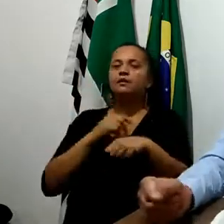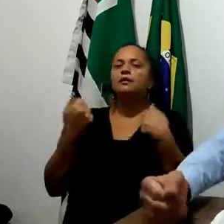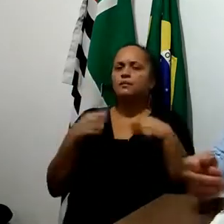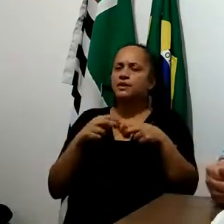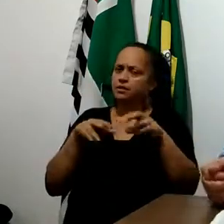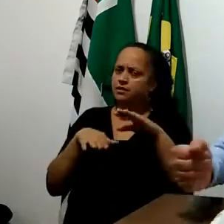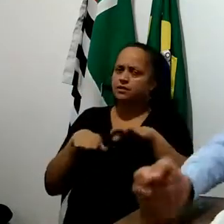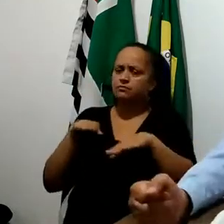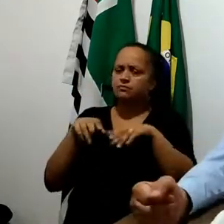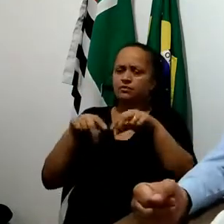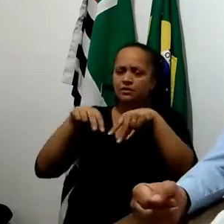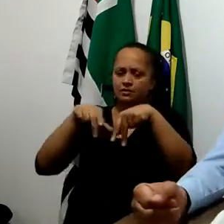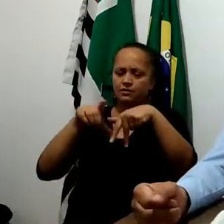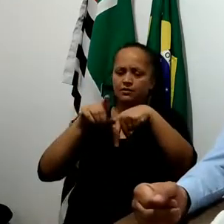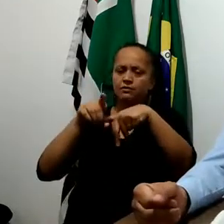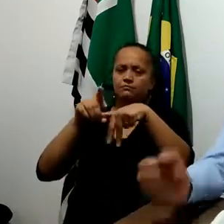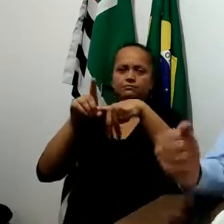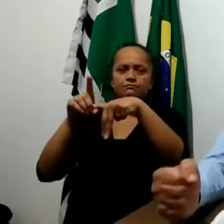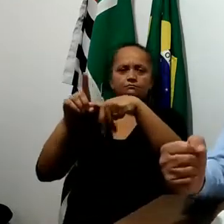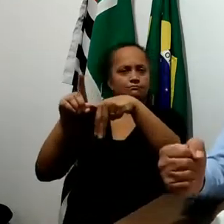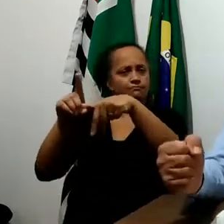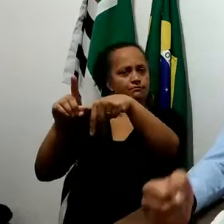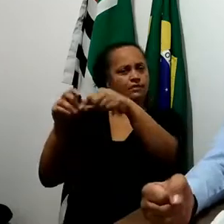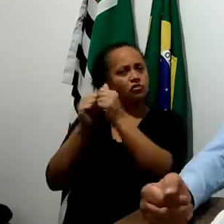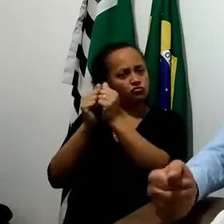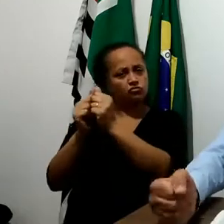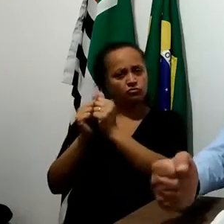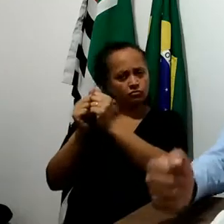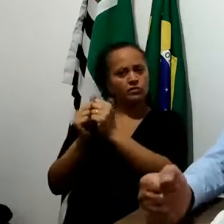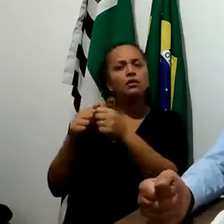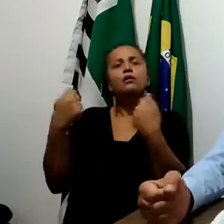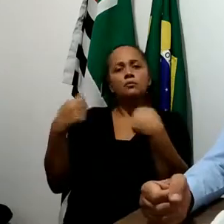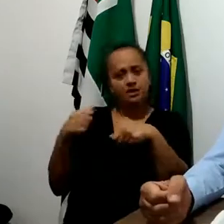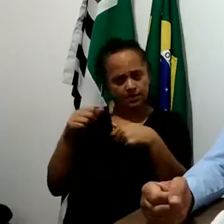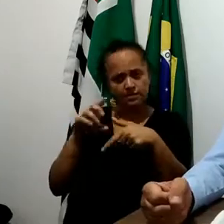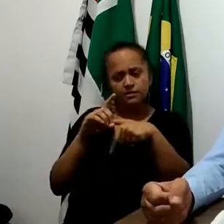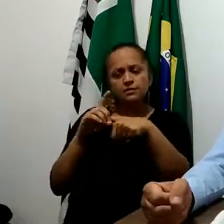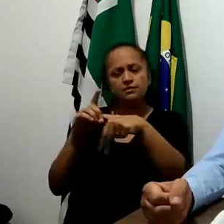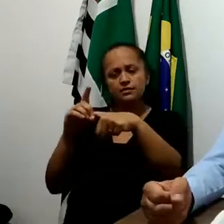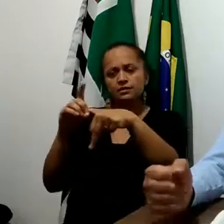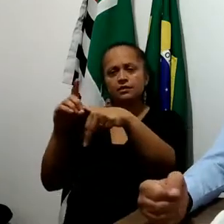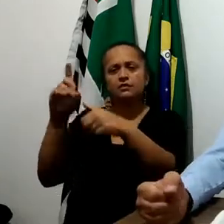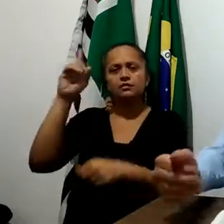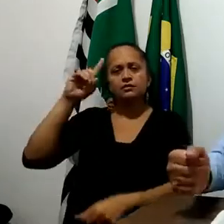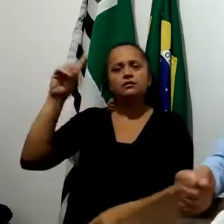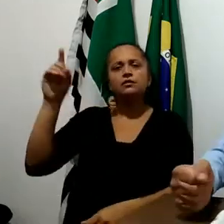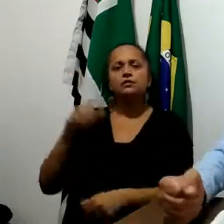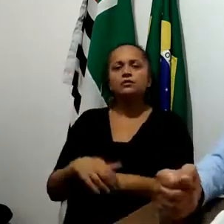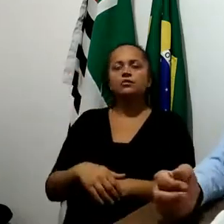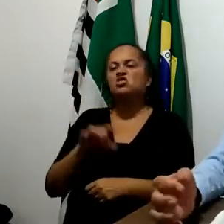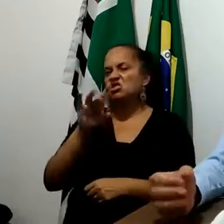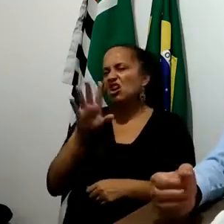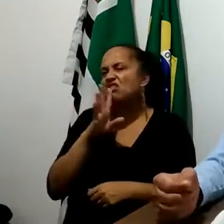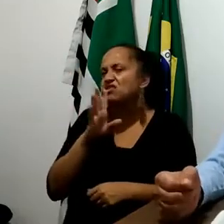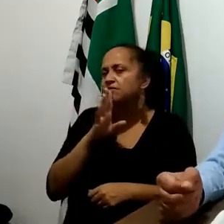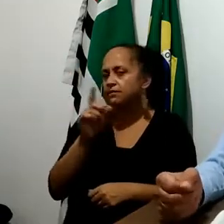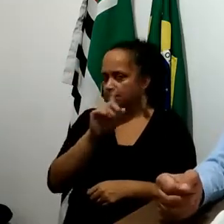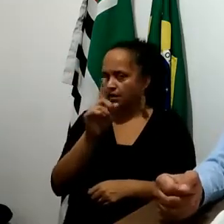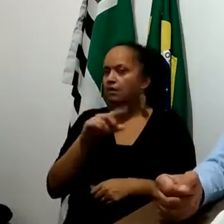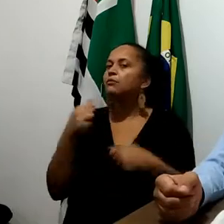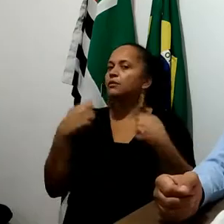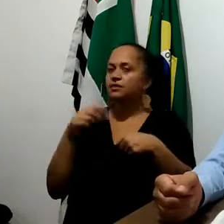Deus, andar com Deus. Não basta conhecer, você tem que andar com Ele. Você tem que estar andando com Ele todos os